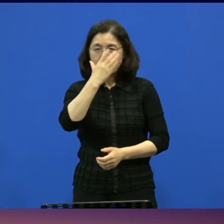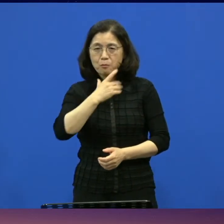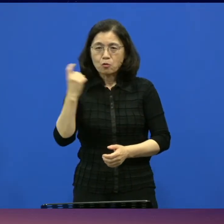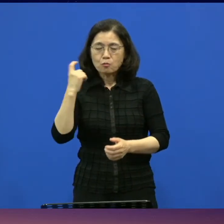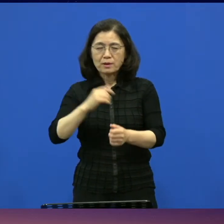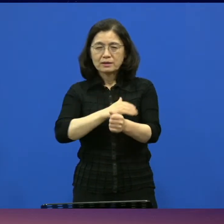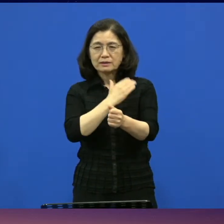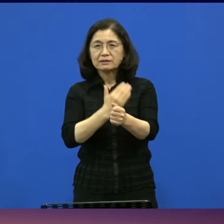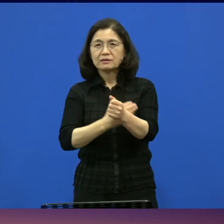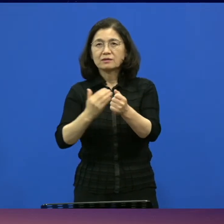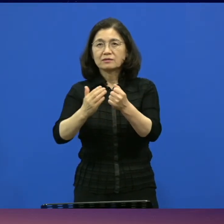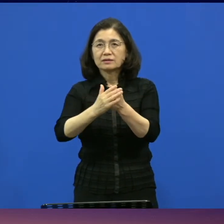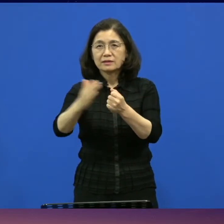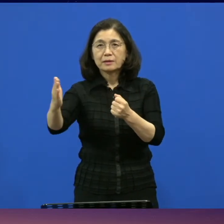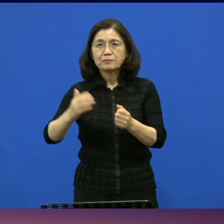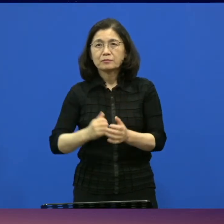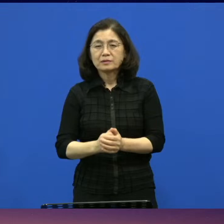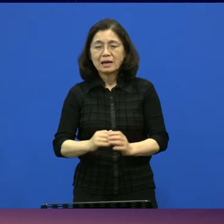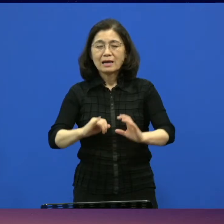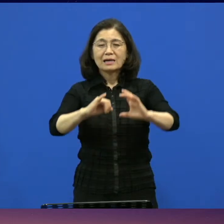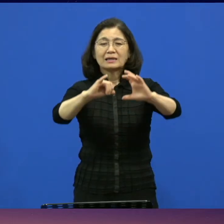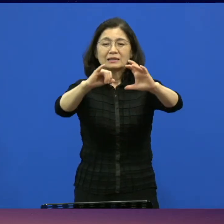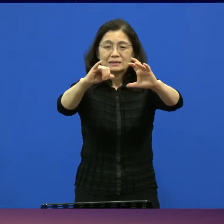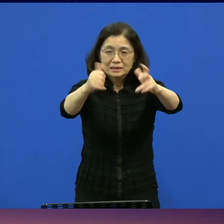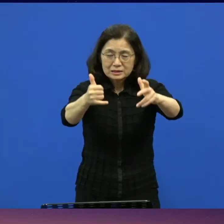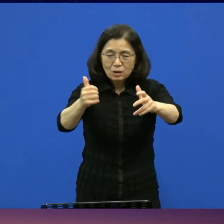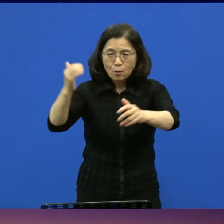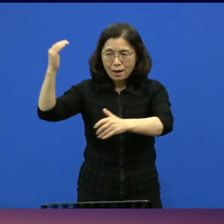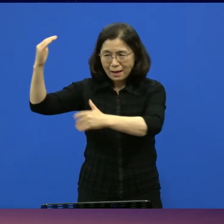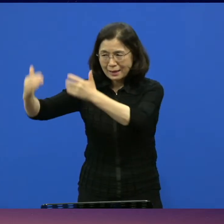이러면 세상에서 들어왔던 메시지와 전혀 다른 얘기라는 거죠.